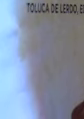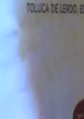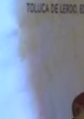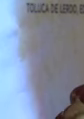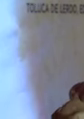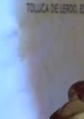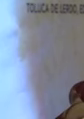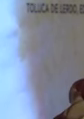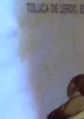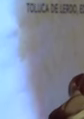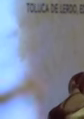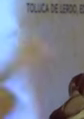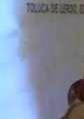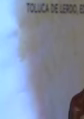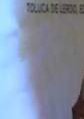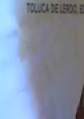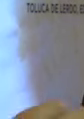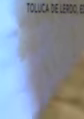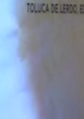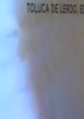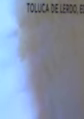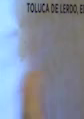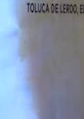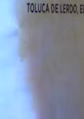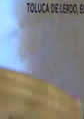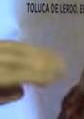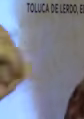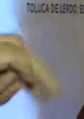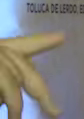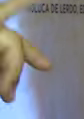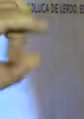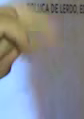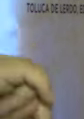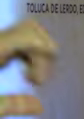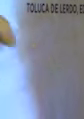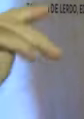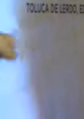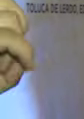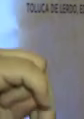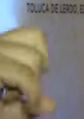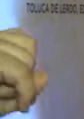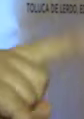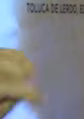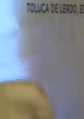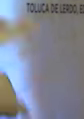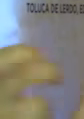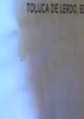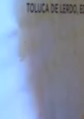constante. Para destacar los eventos que preludiaron a la promulgación de la Constitución de Apatzingán, se plantean los siguientes